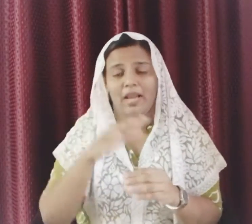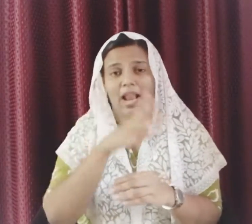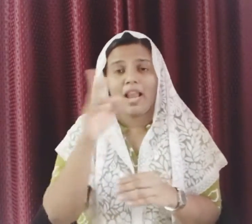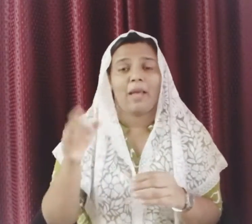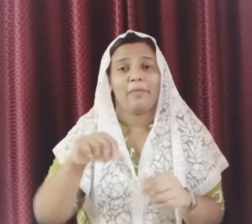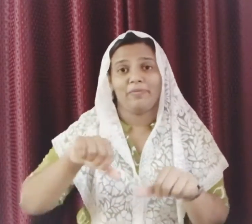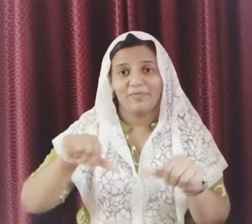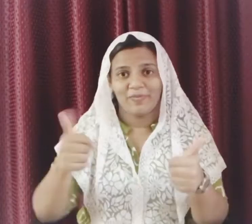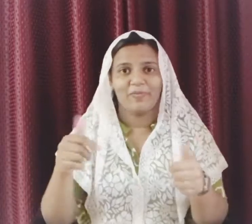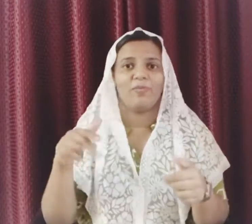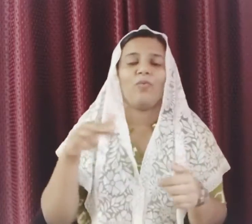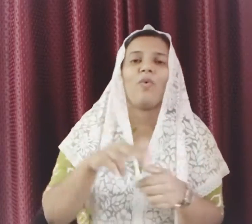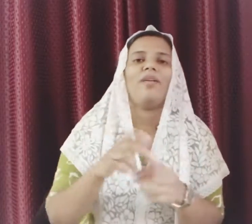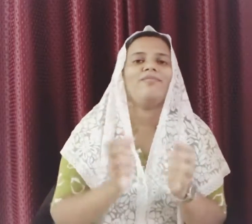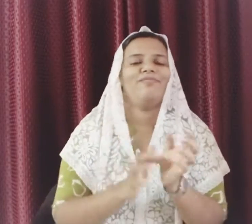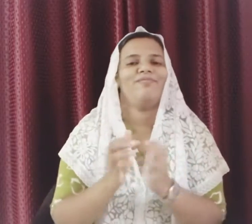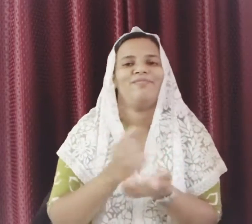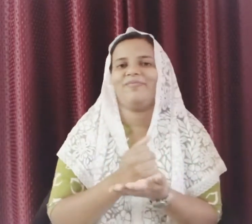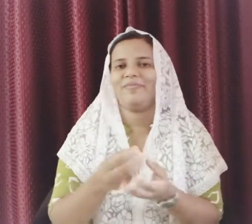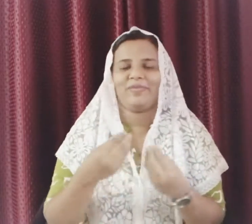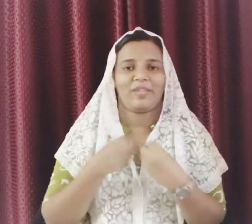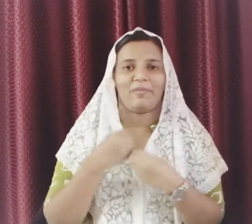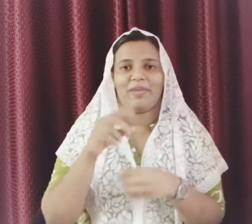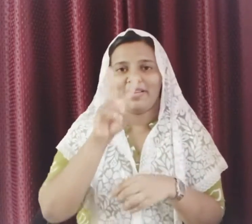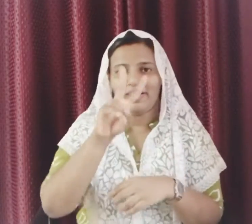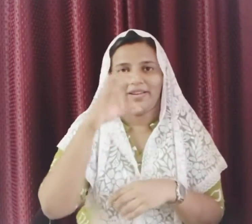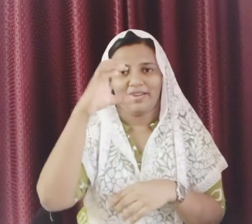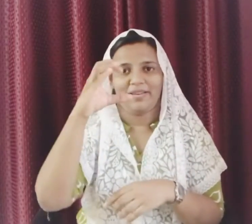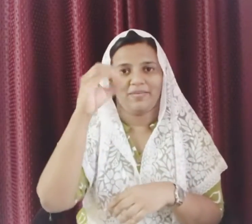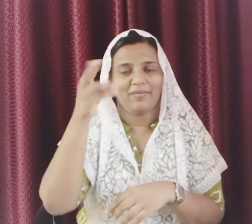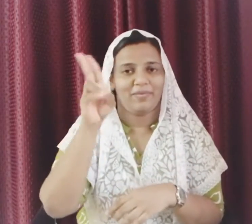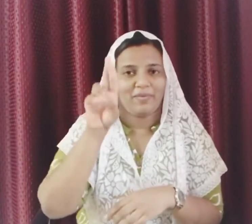നമുക്ക് ജയകരമായി പോകുവാൻ കഴിയും. ഇന്ന് കേട്ടാട്ട് രണ്ട് കൊരിന്ത്യ ലേഖനം അതിൻ്റെ